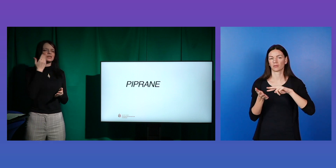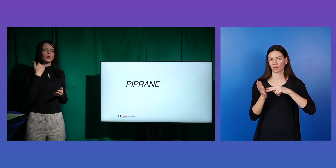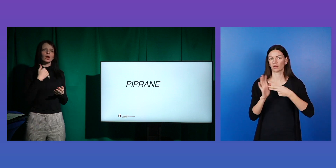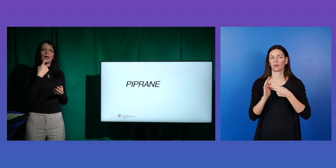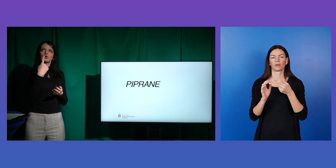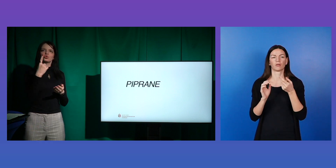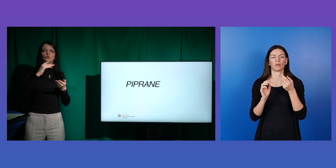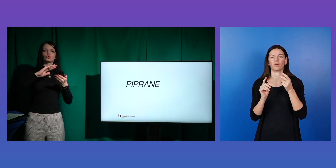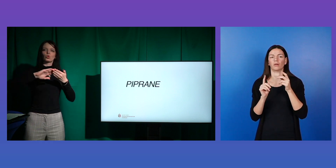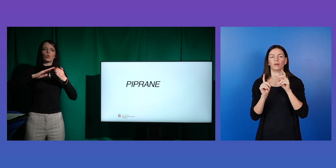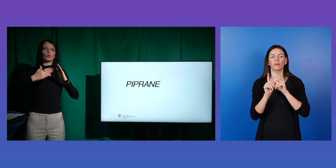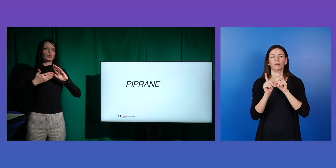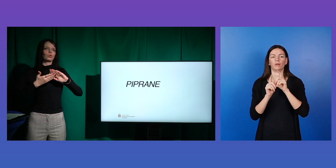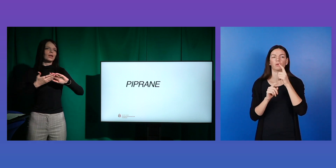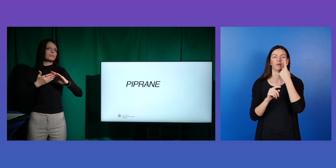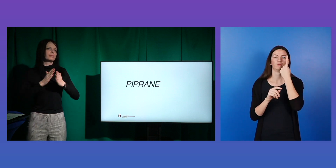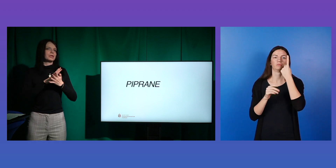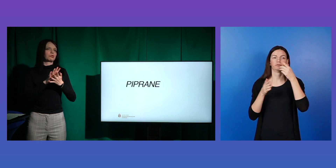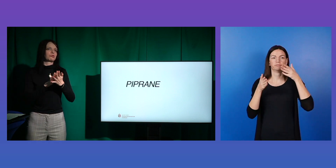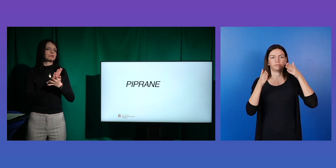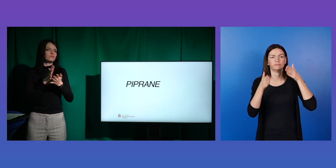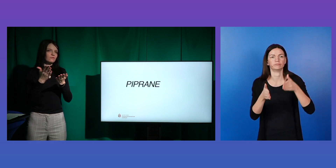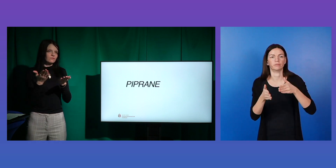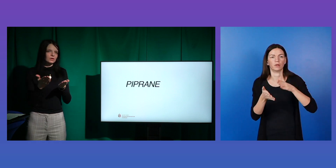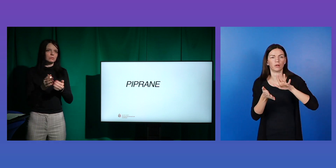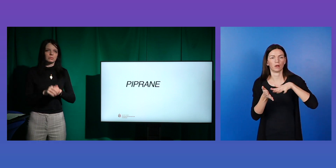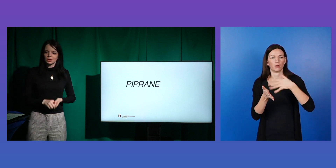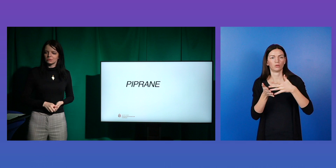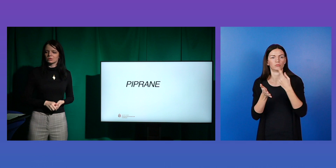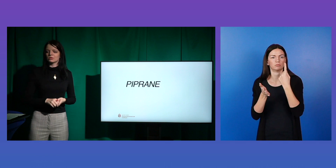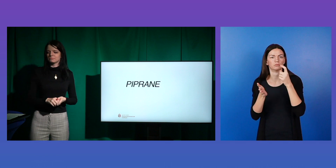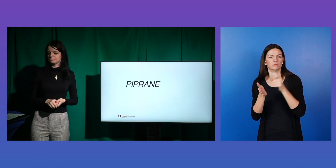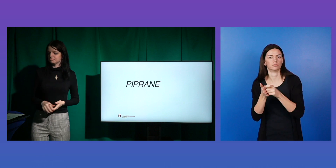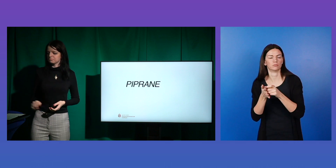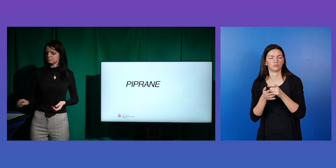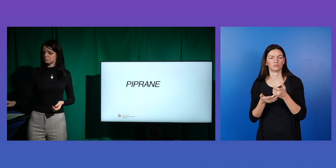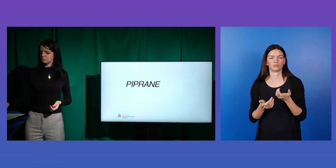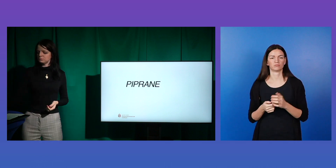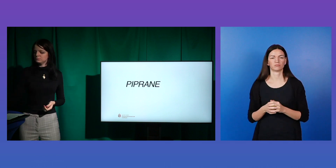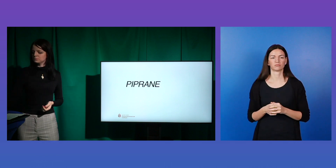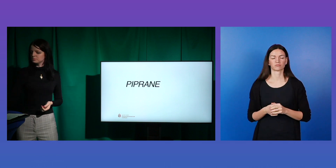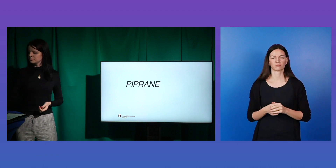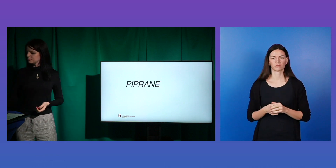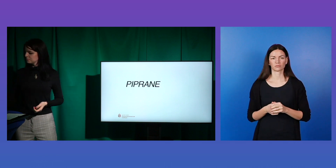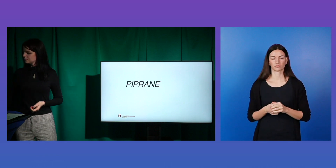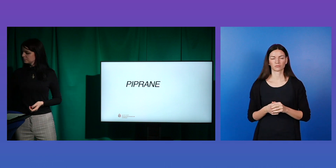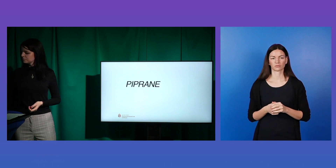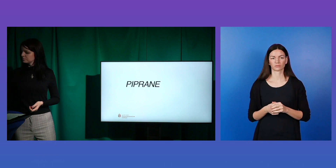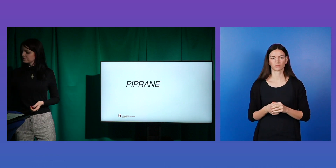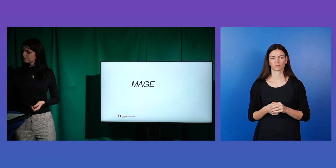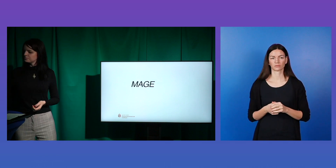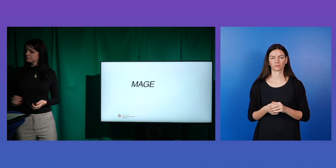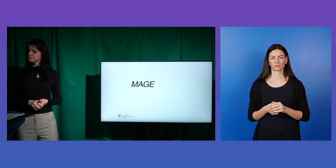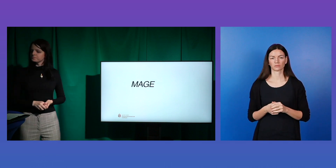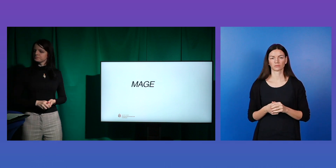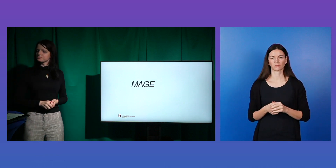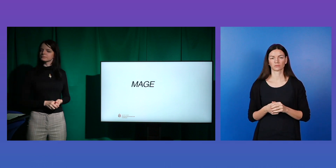piprase tähistamiseks. Et arvatavasti sellepärast, et ei olnud ühte kindlat viipemärki selle sõna